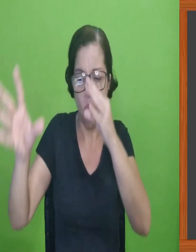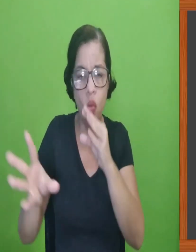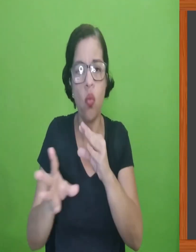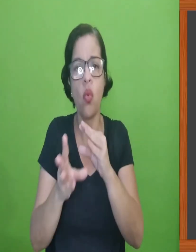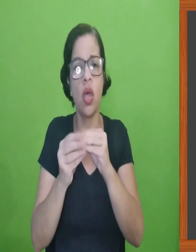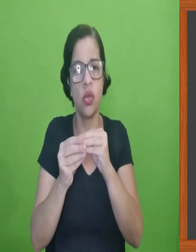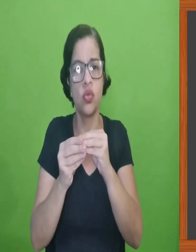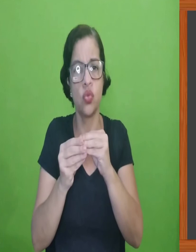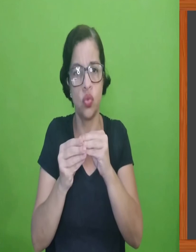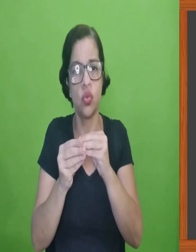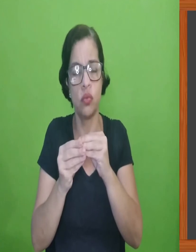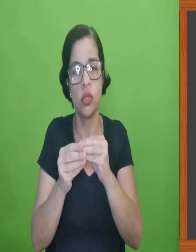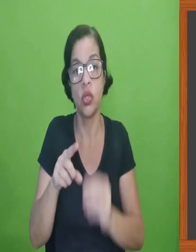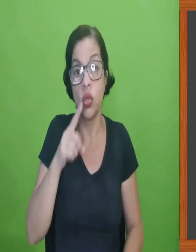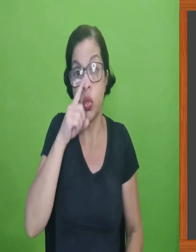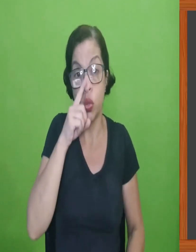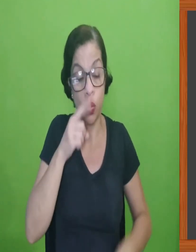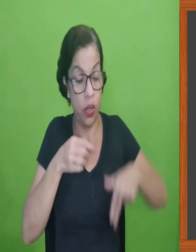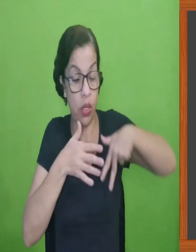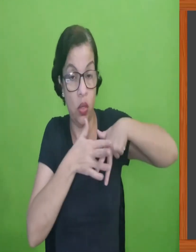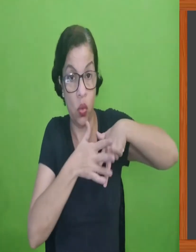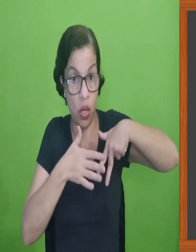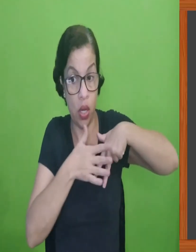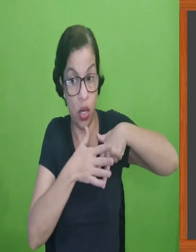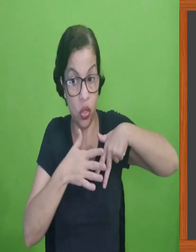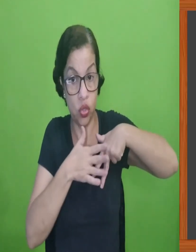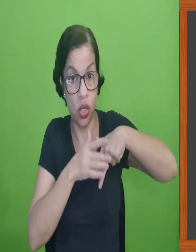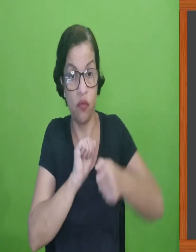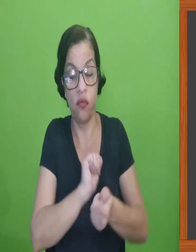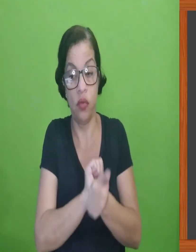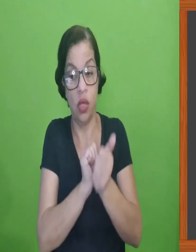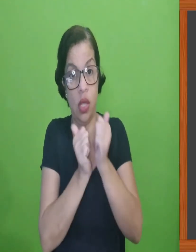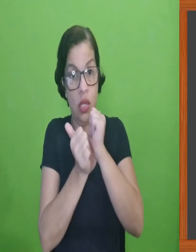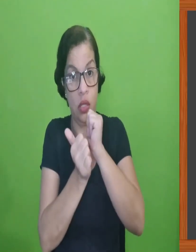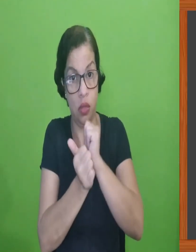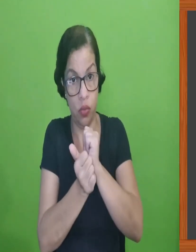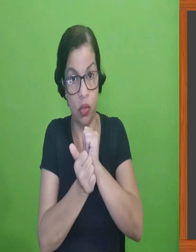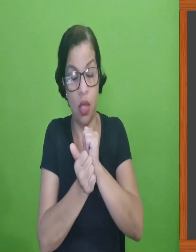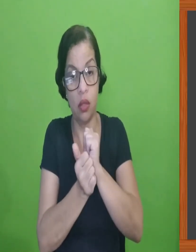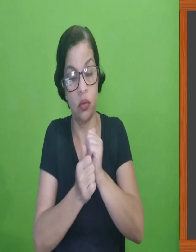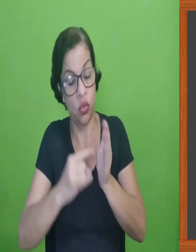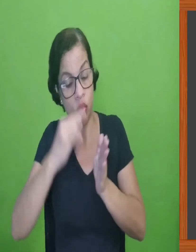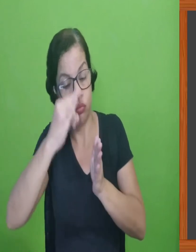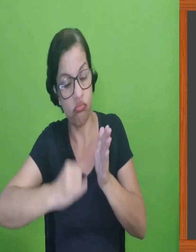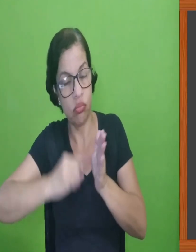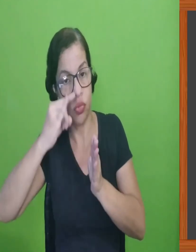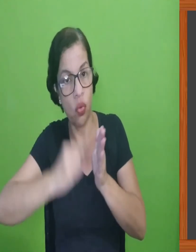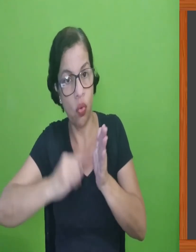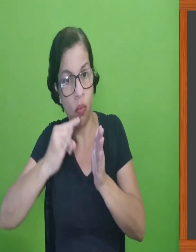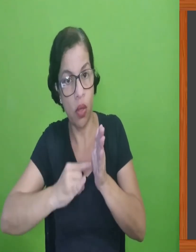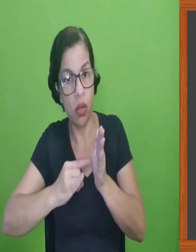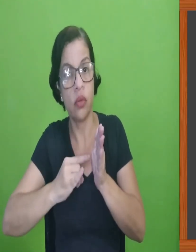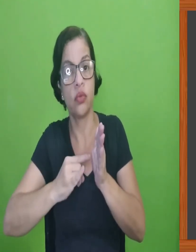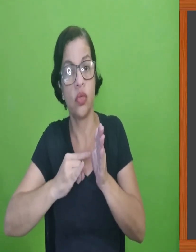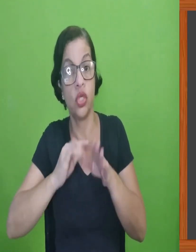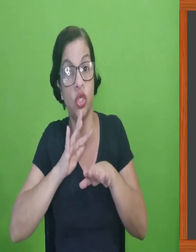resumo sobre a estratificação do risco cardiovascular, que foi adaptado da atualização da Diretriz de Prevenção Cardiovascular